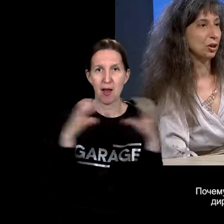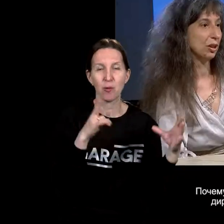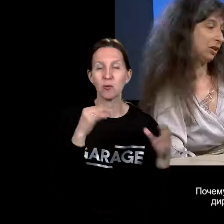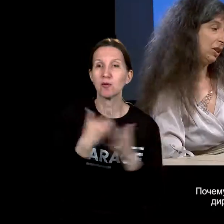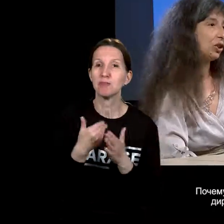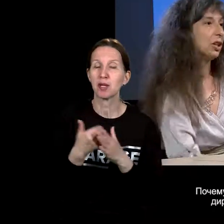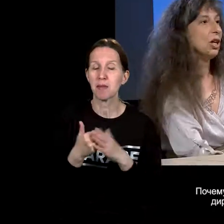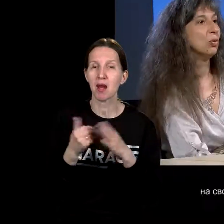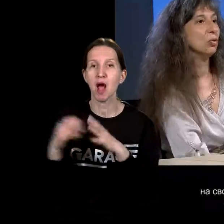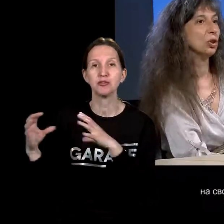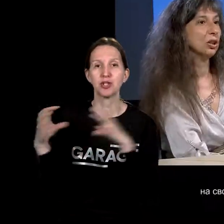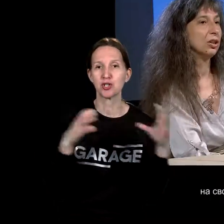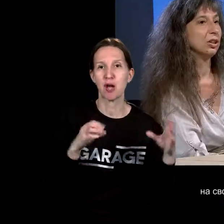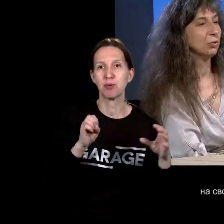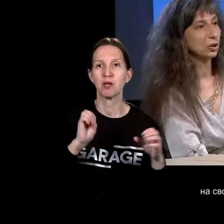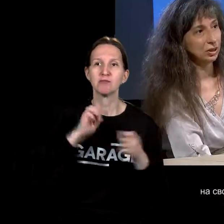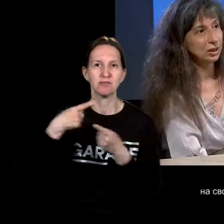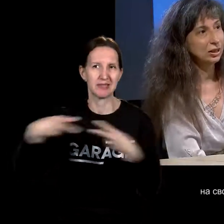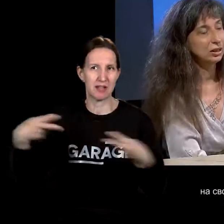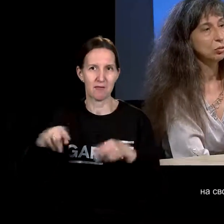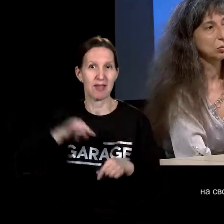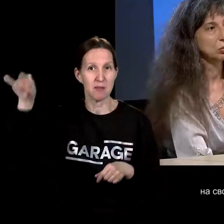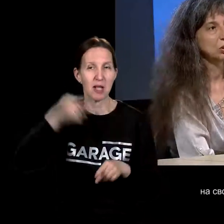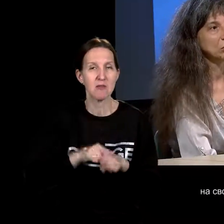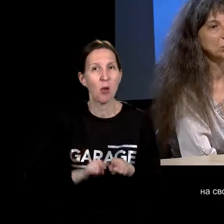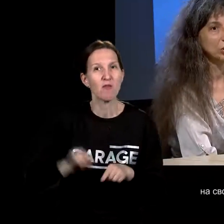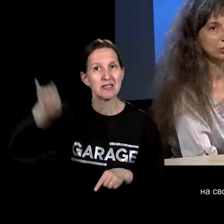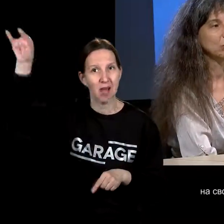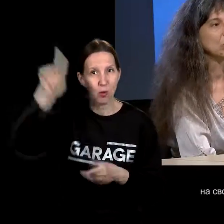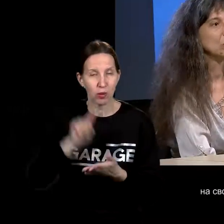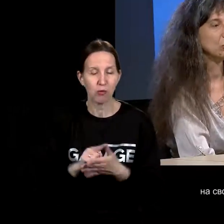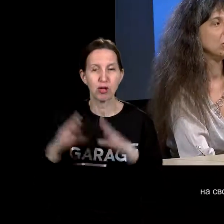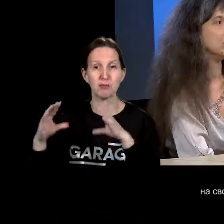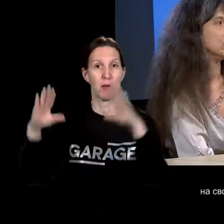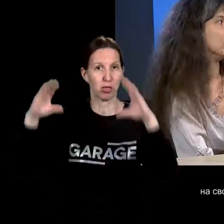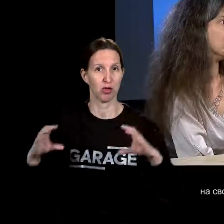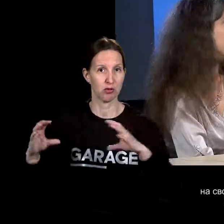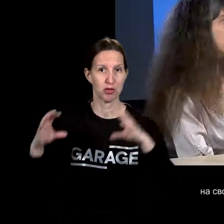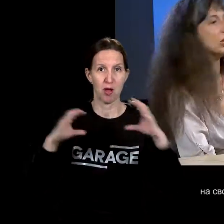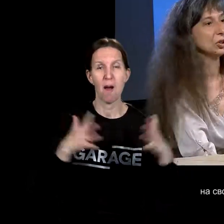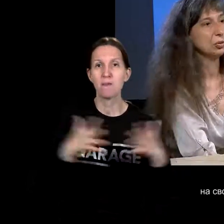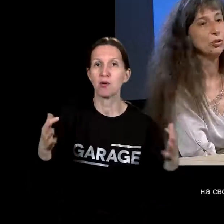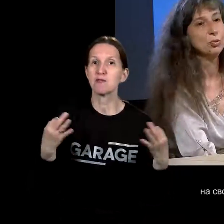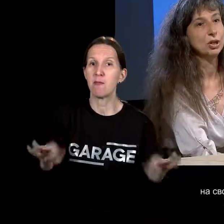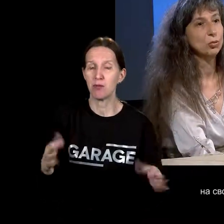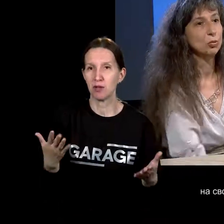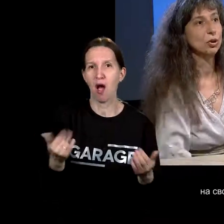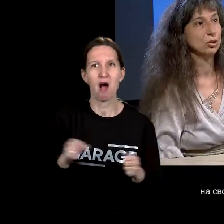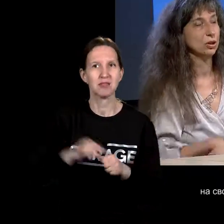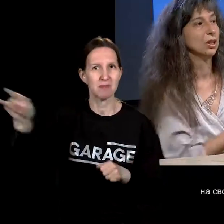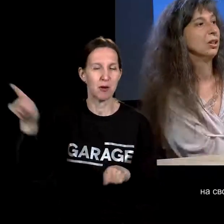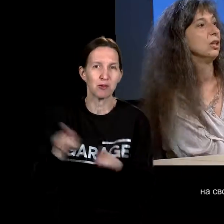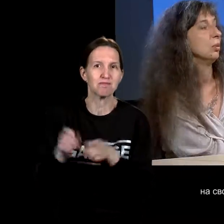может летать ниже, он может летать на свой страх и риск, ты можешь быть как бы более свободным, чем если ты обладаешь самолетом и какими-то